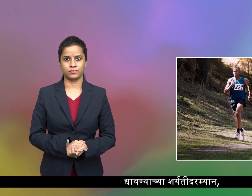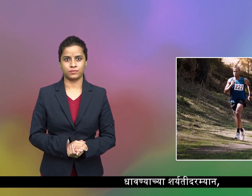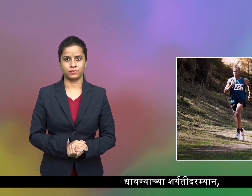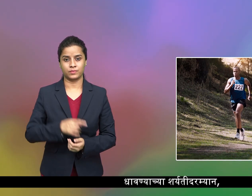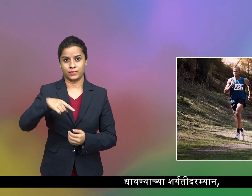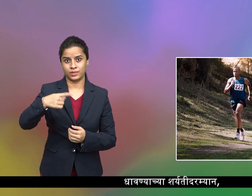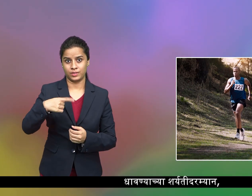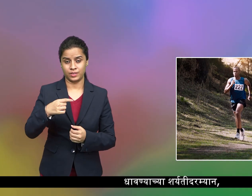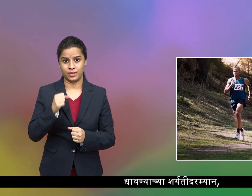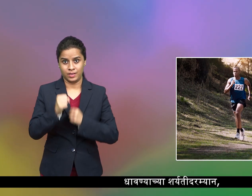धावण्याच्या शर्यती दरम्यान